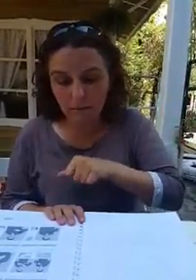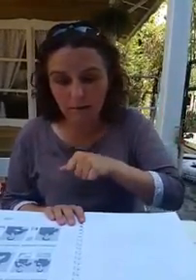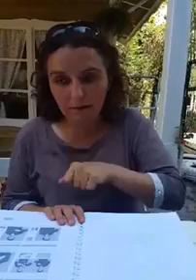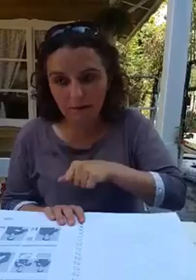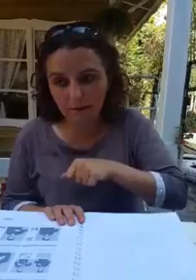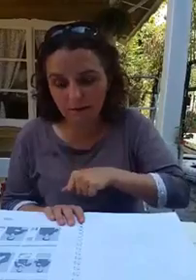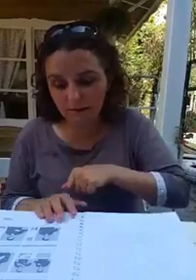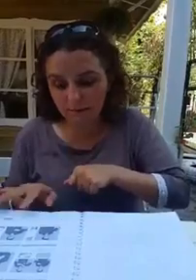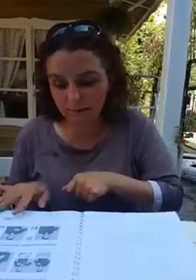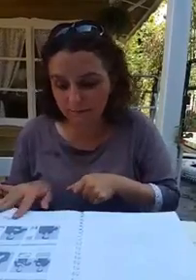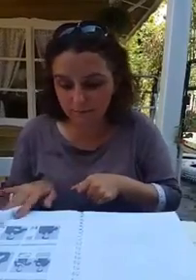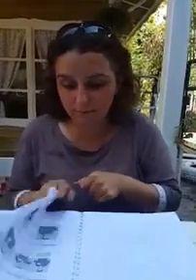sepet,